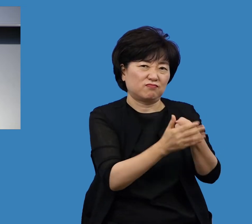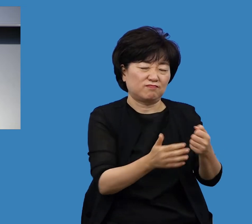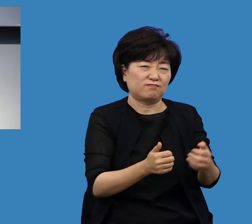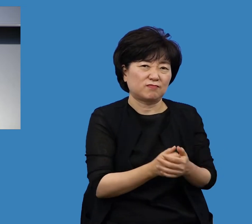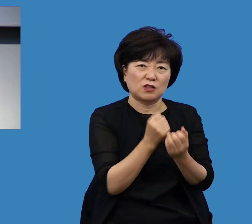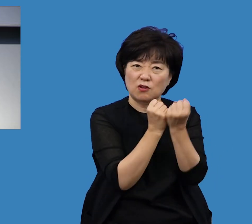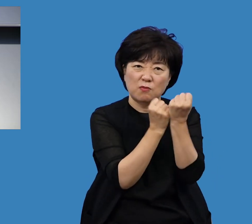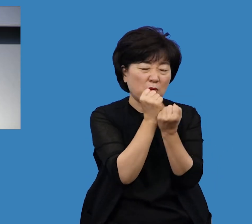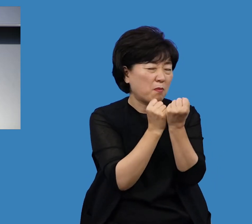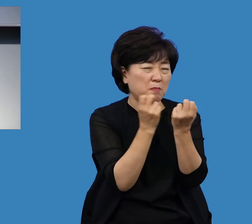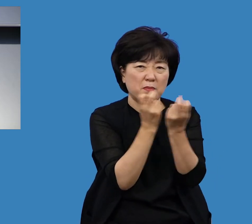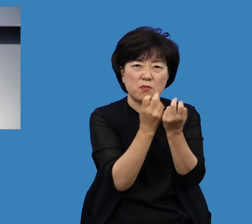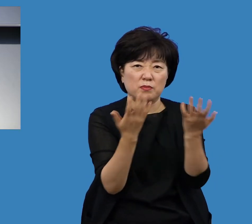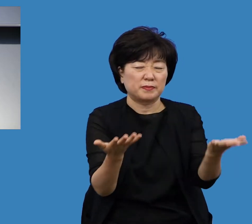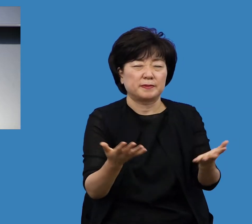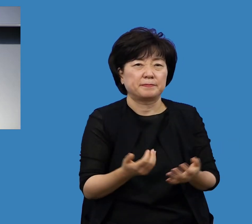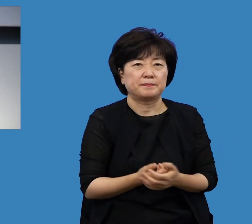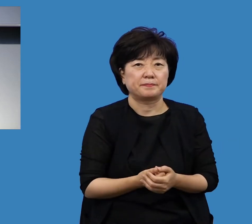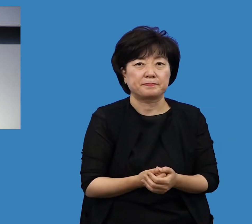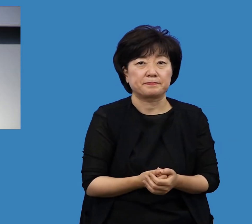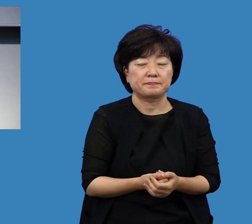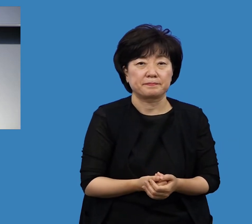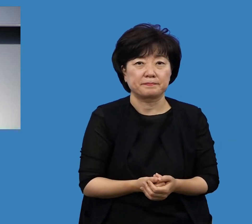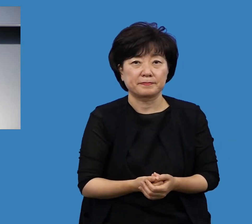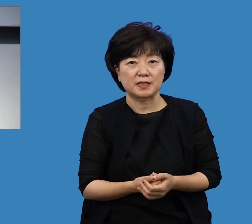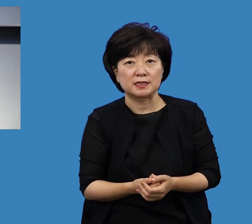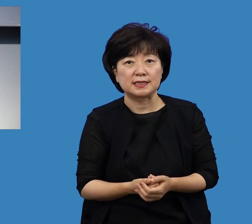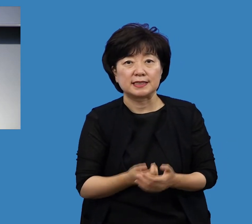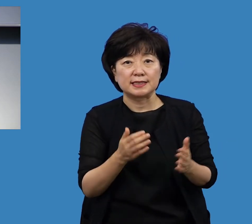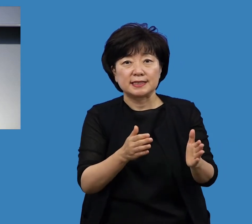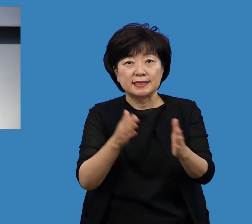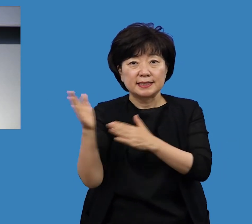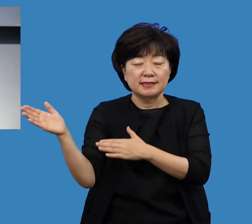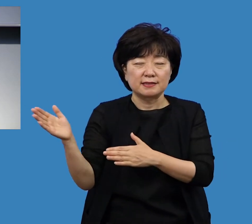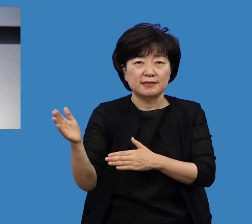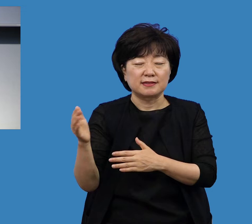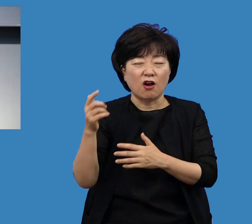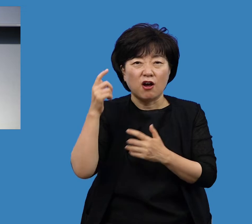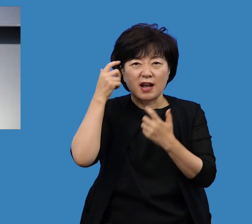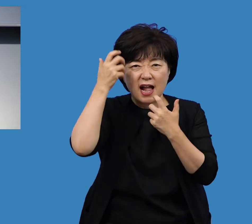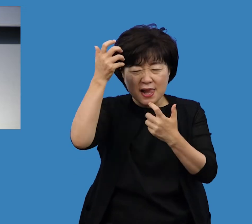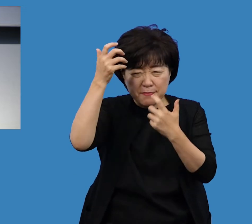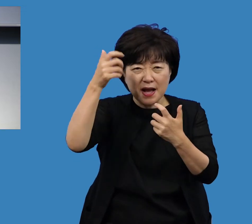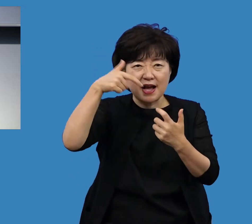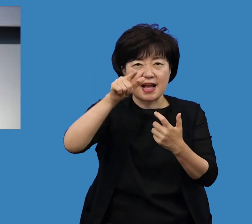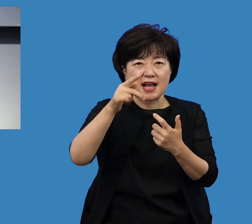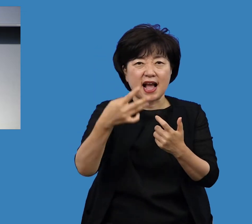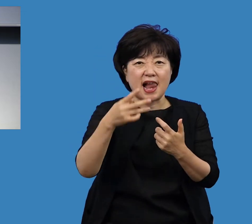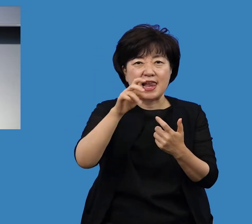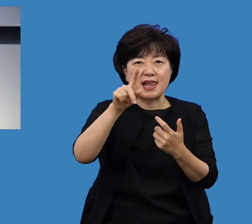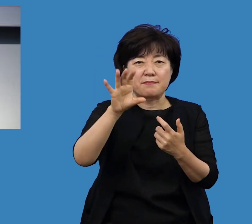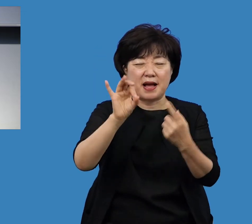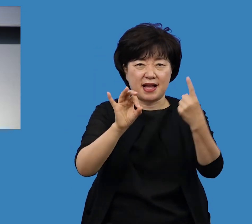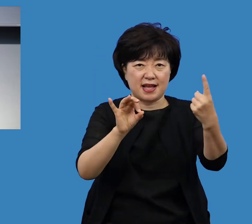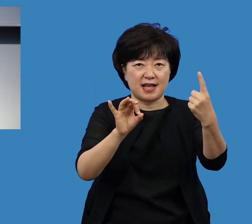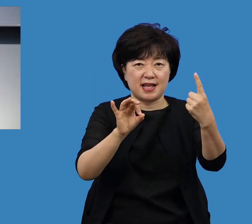거. 자, 그래서 어쨌거나 이 갈망이 일어납니다. 자, 그러자 어떻게 됩니까? 고린도전서 2장 10절에 보면